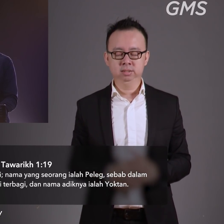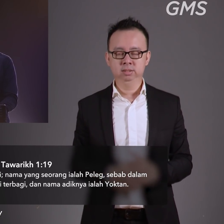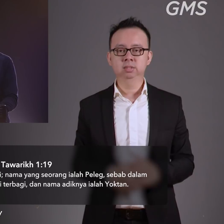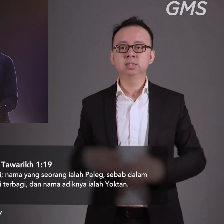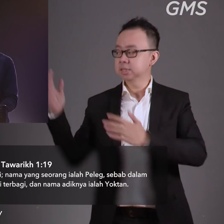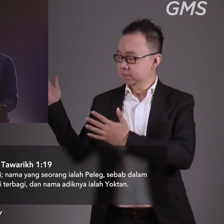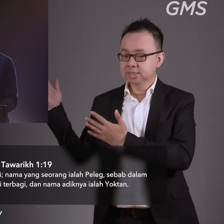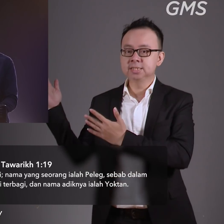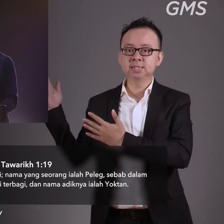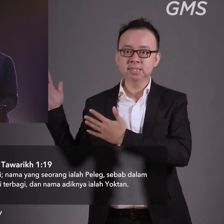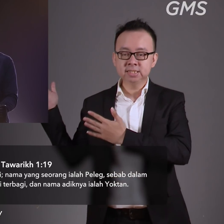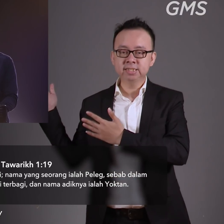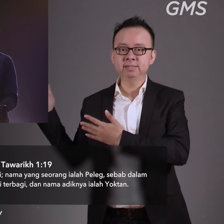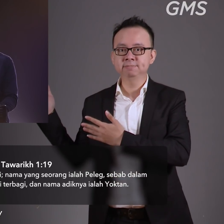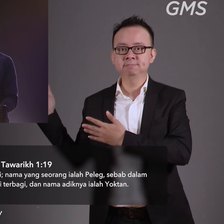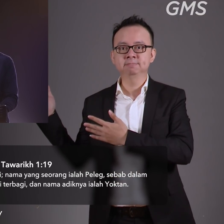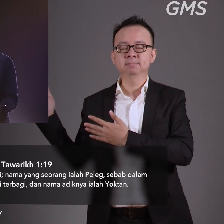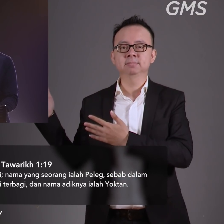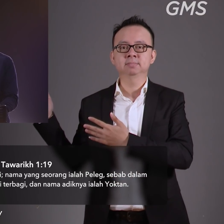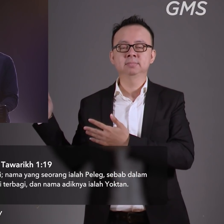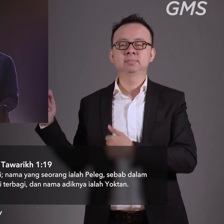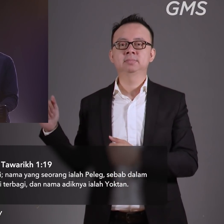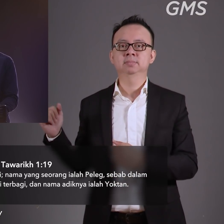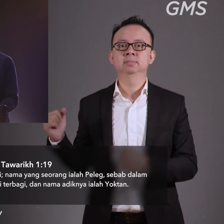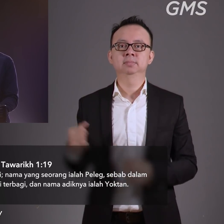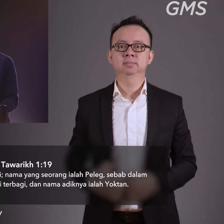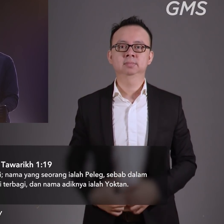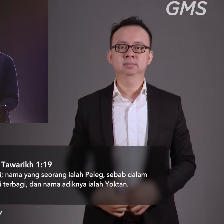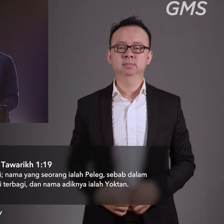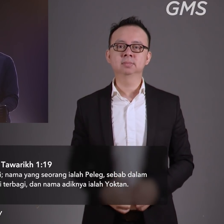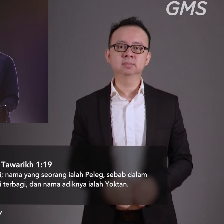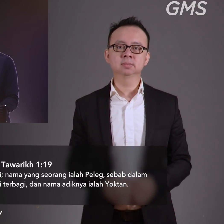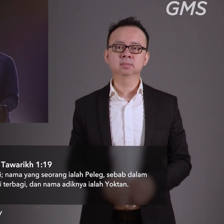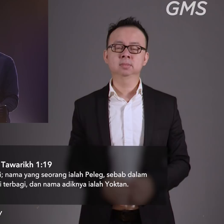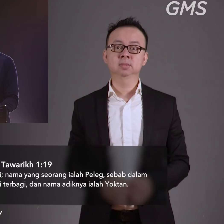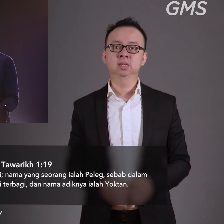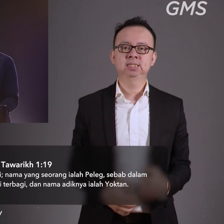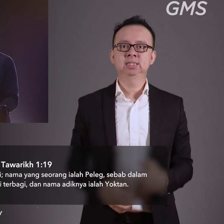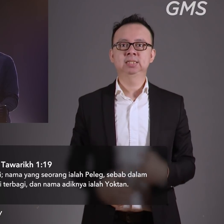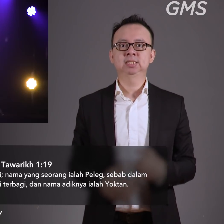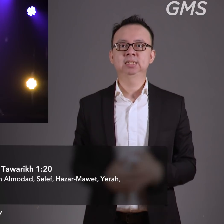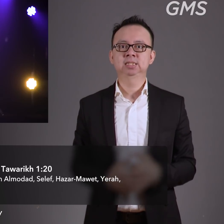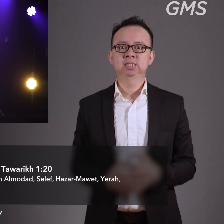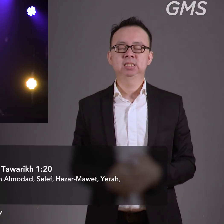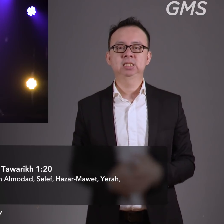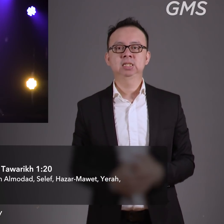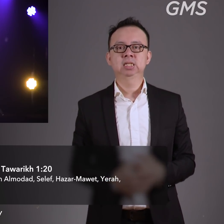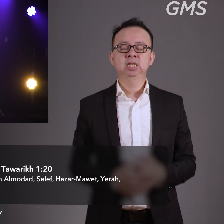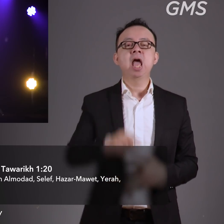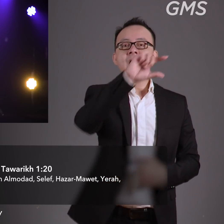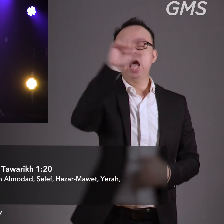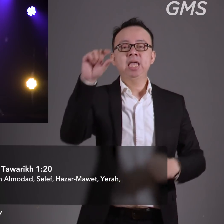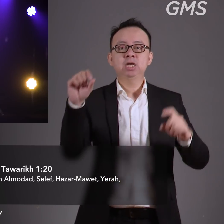Yoktan. Dalam zaman Pelek, penduduk bumi terbagi, ini setelah Tower of Babel atau setelah Menara Babel. Ayat 20,